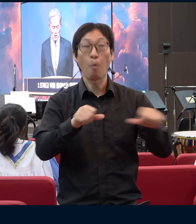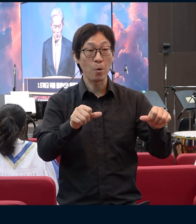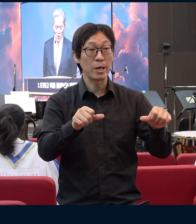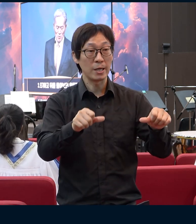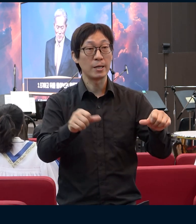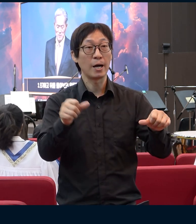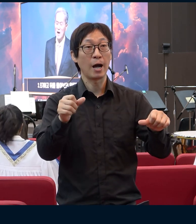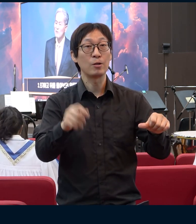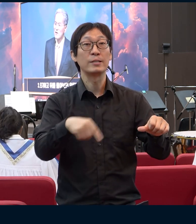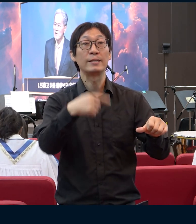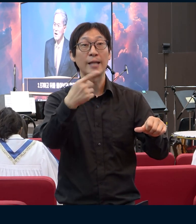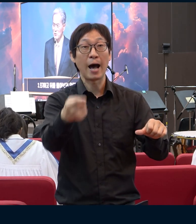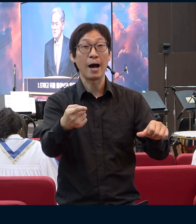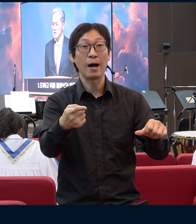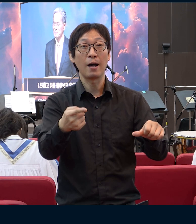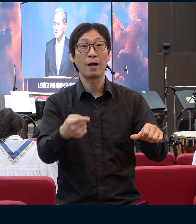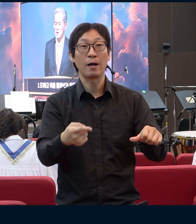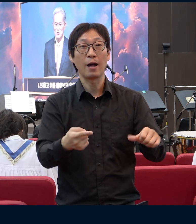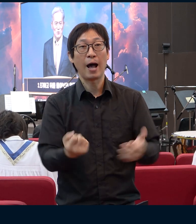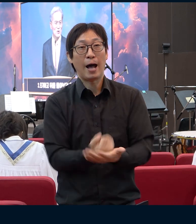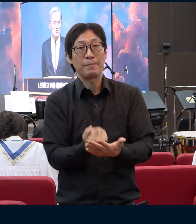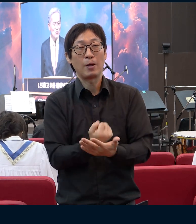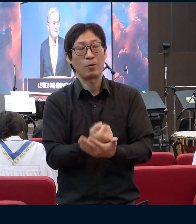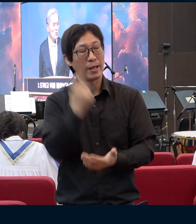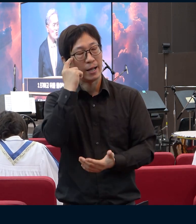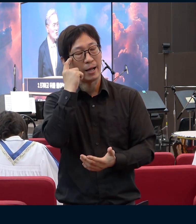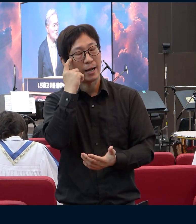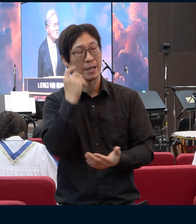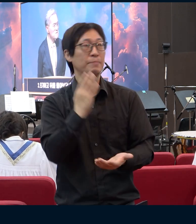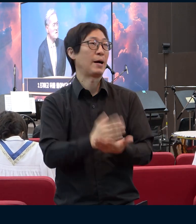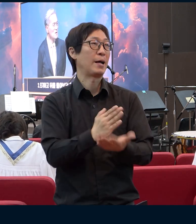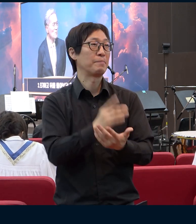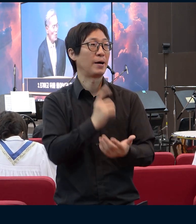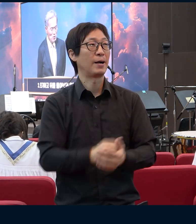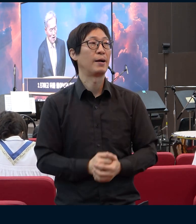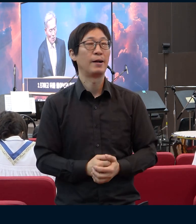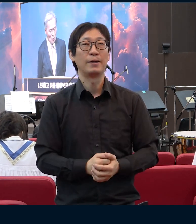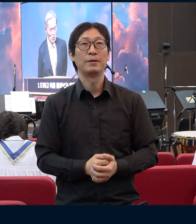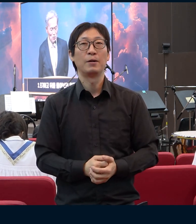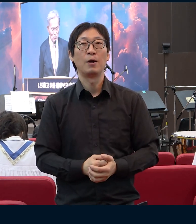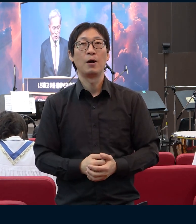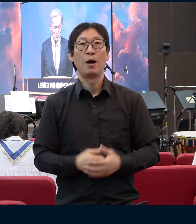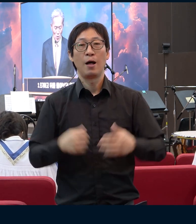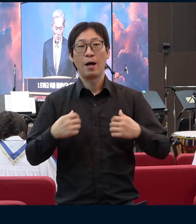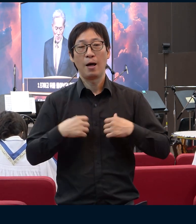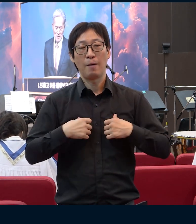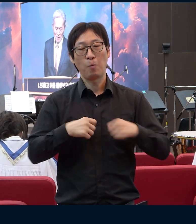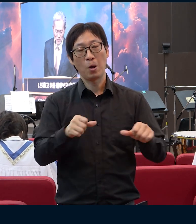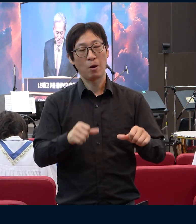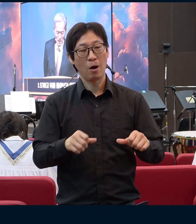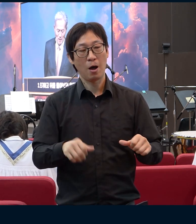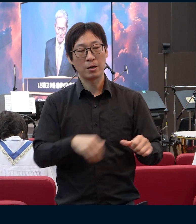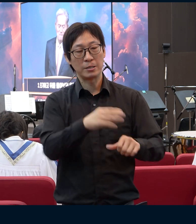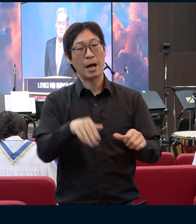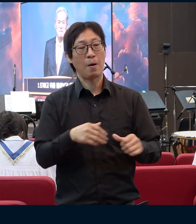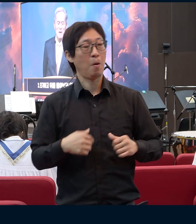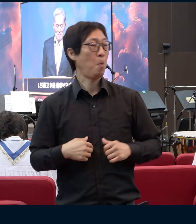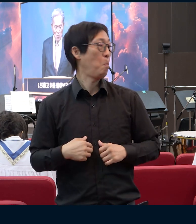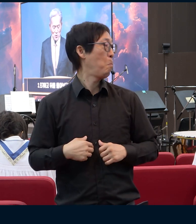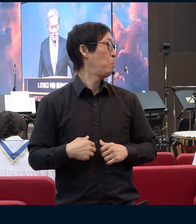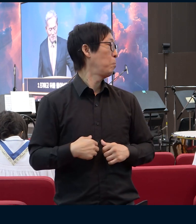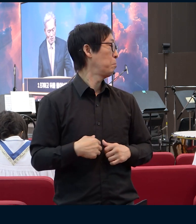포기하고 뒤를 돌아보면 안 된다 하는 겁니다. 두 번째 중요한 포기의 원리, 포기하고 뒤를 돌아보면 안